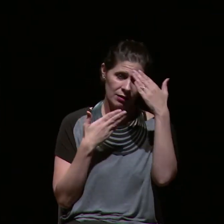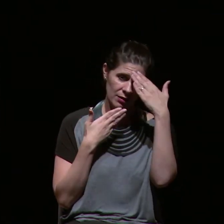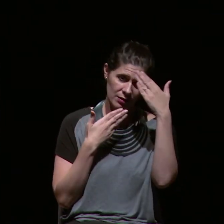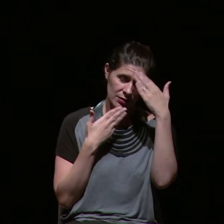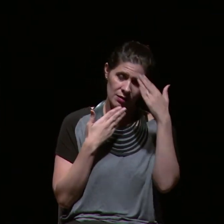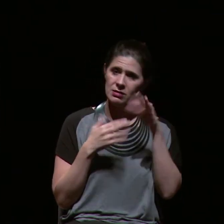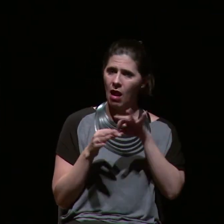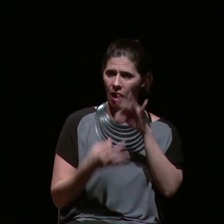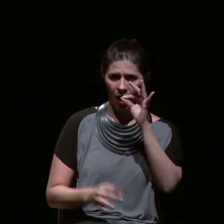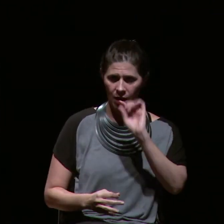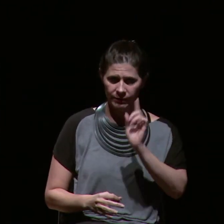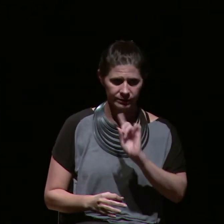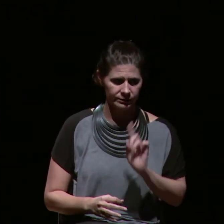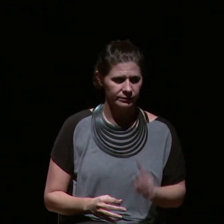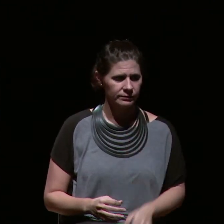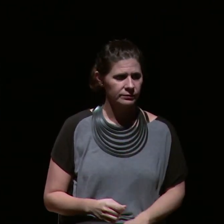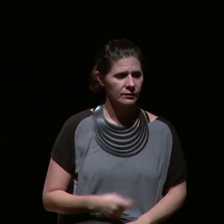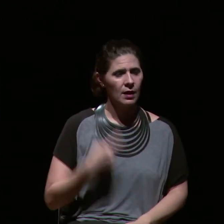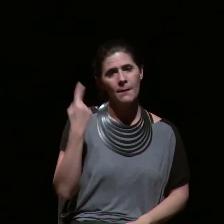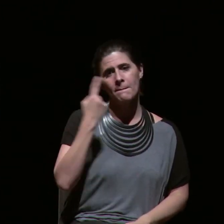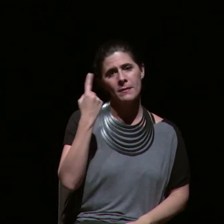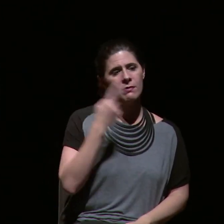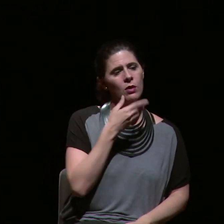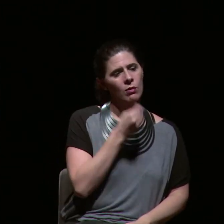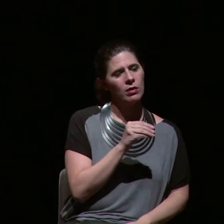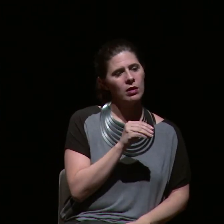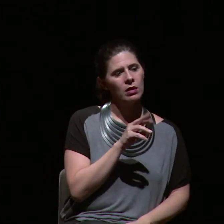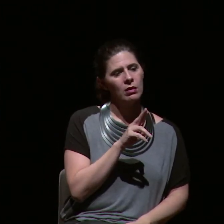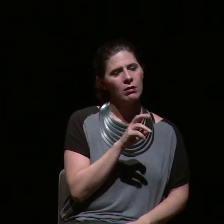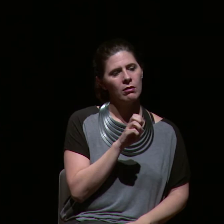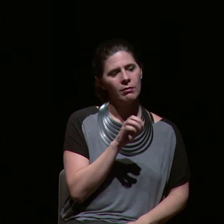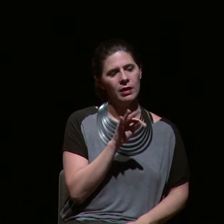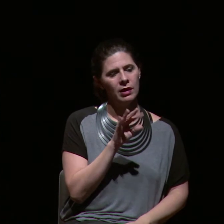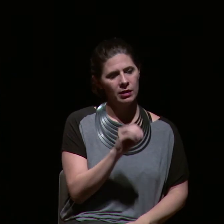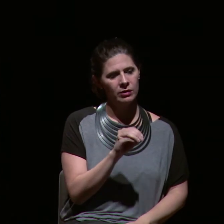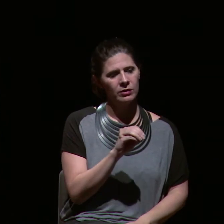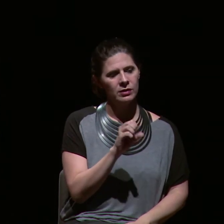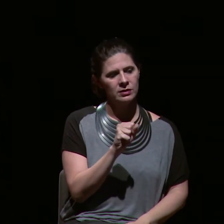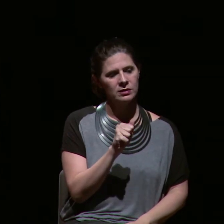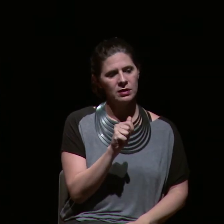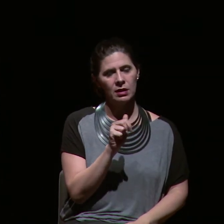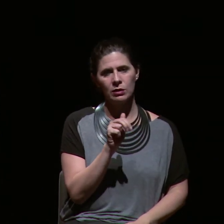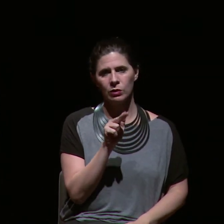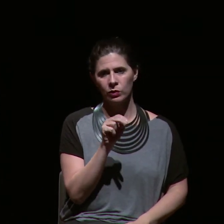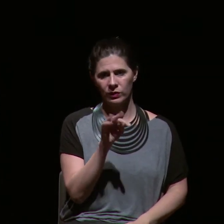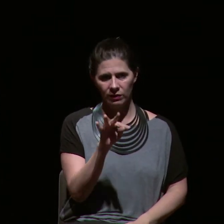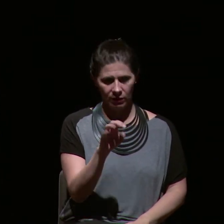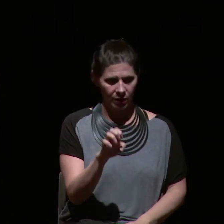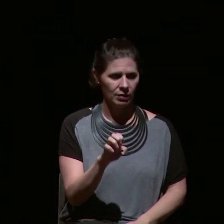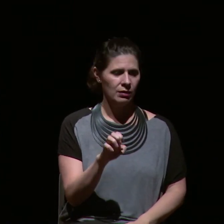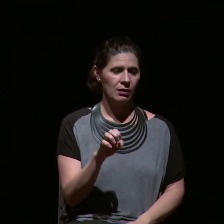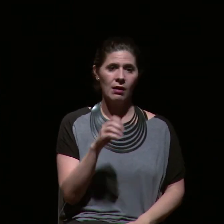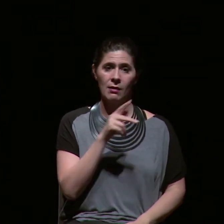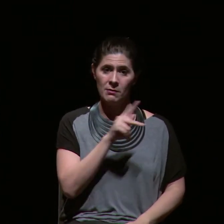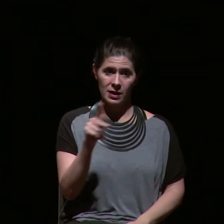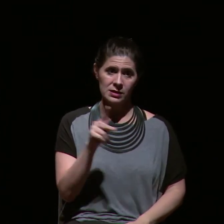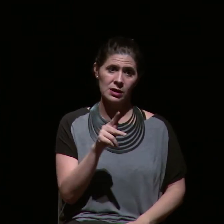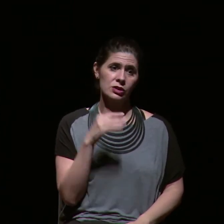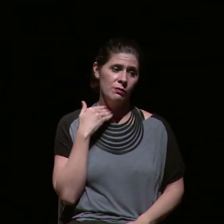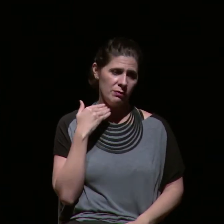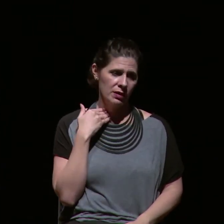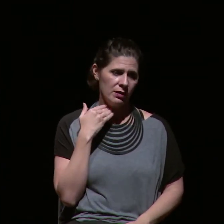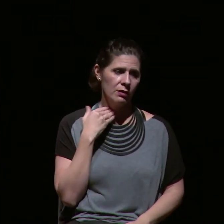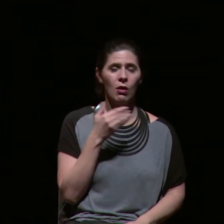sem delongas. O primeiro a Roberto Salute, presidente do Banco BTG Pactual, o presidente da Rondital